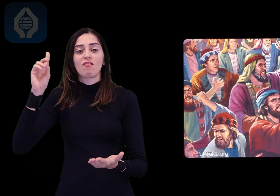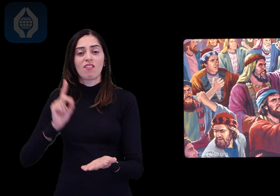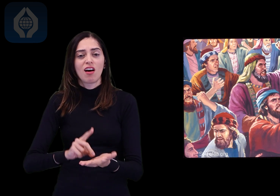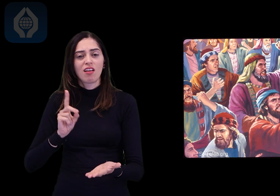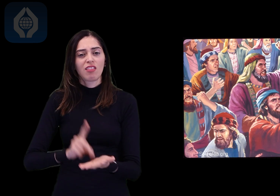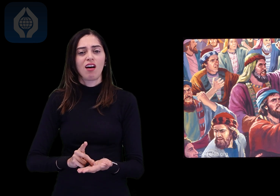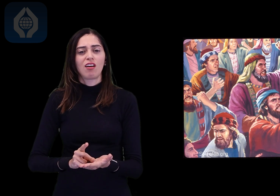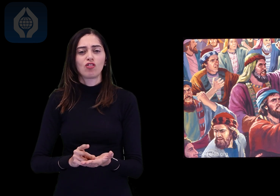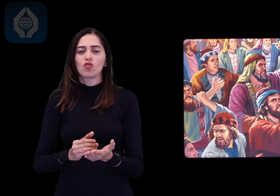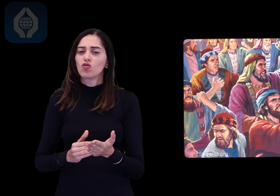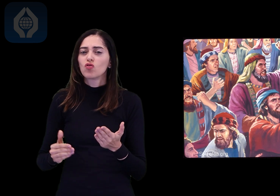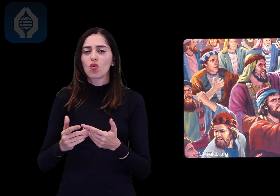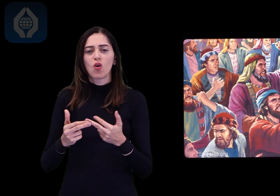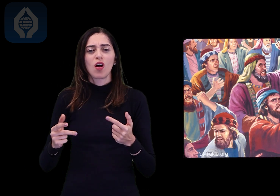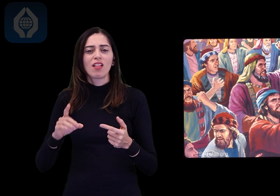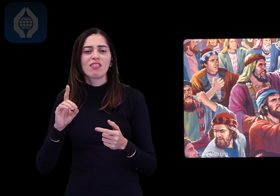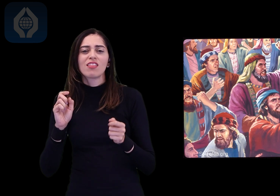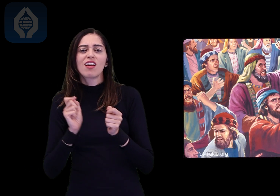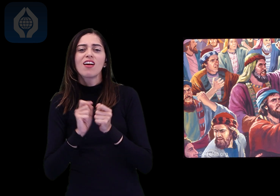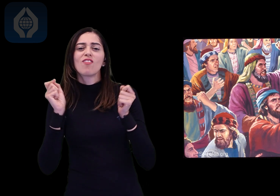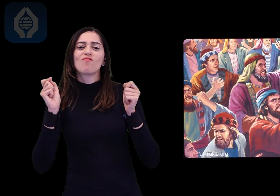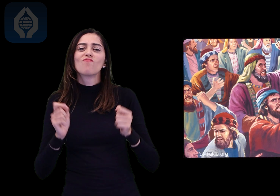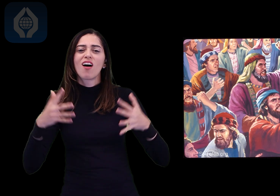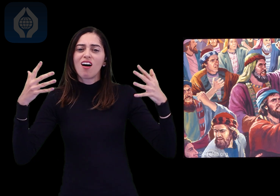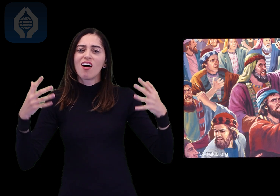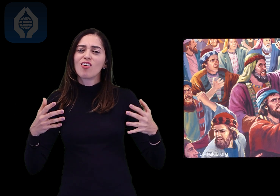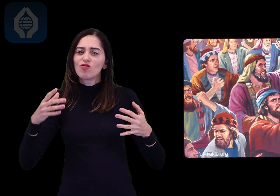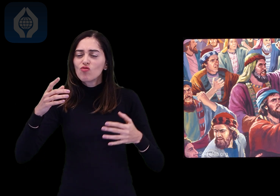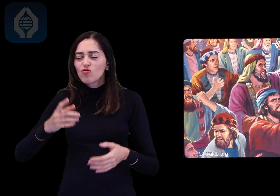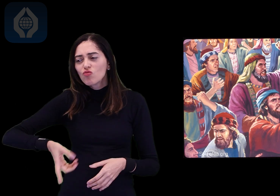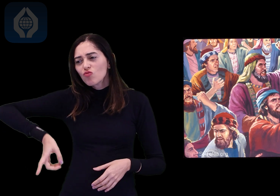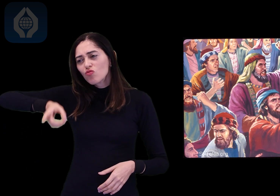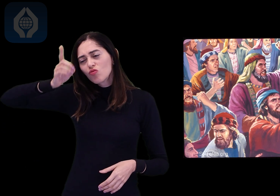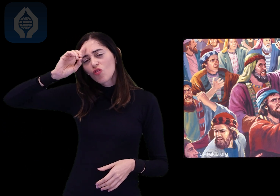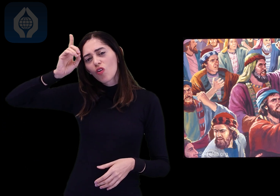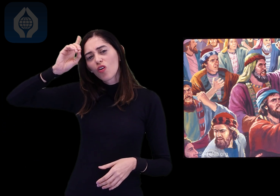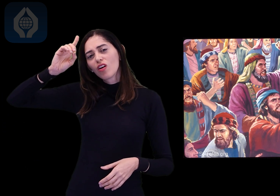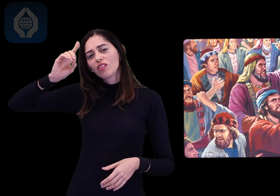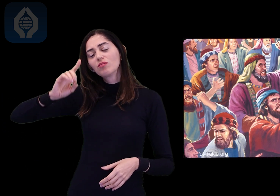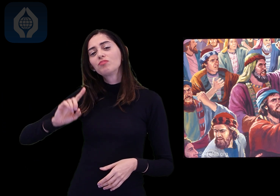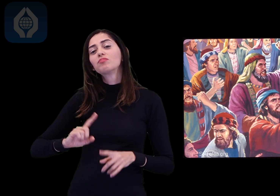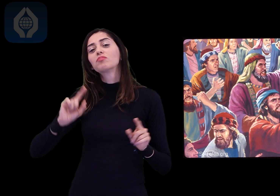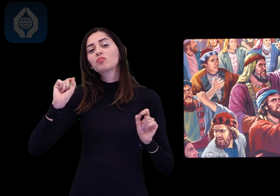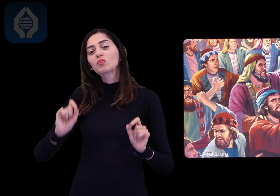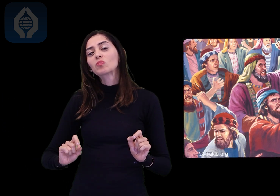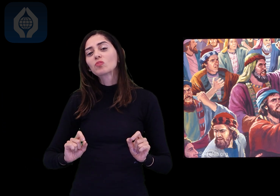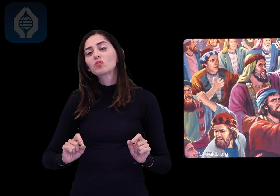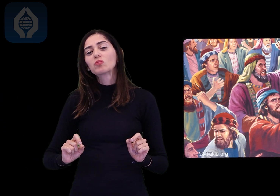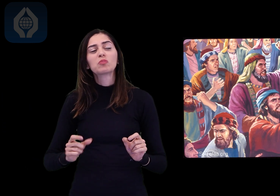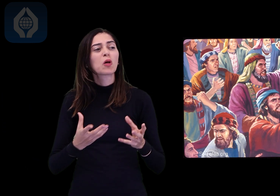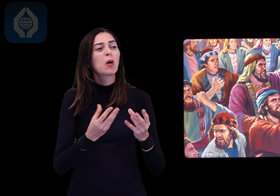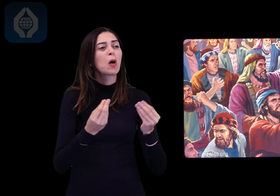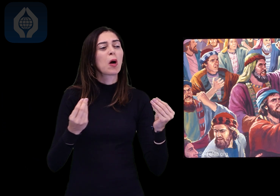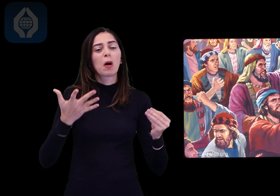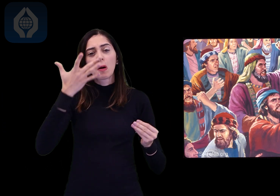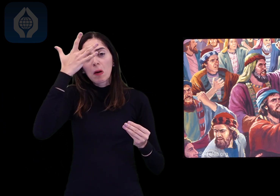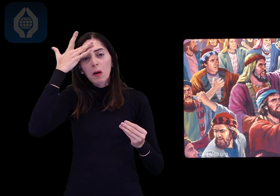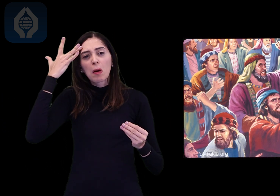pudéssemos conhecer a verdade. Apesar de todas as coisas que Deus faz todos os dias, a maioria das pessoas é como os